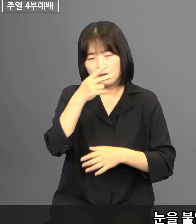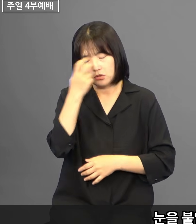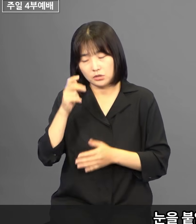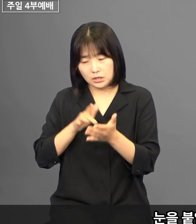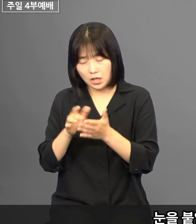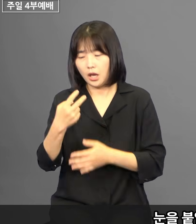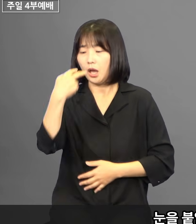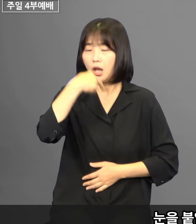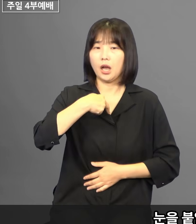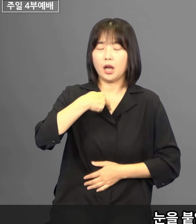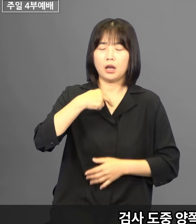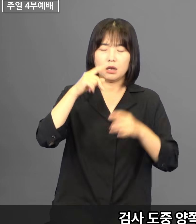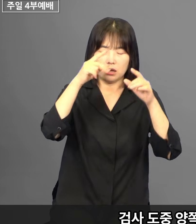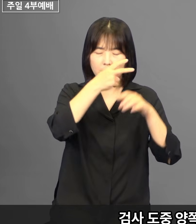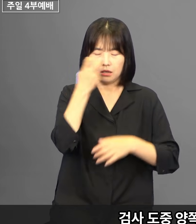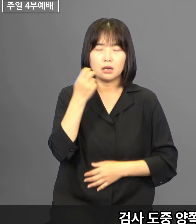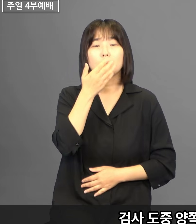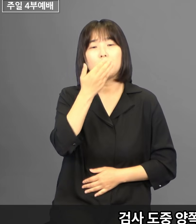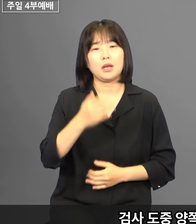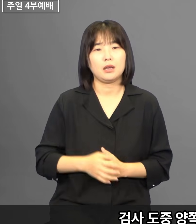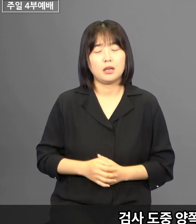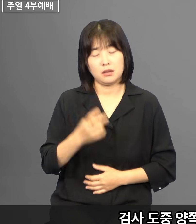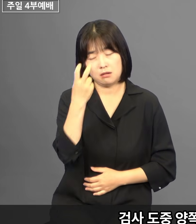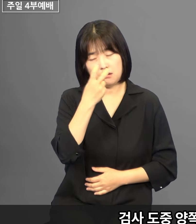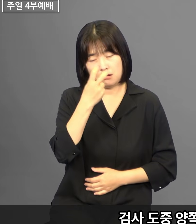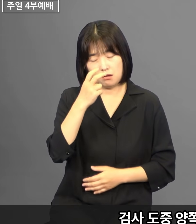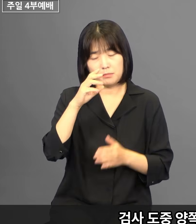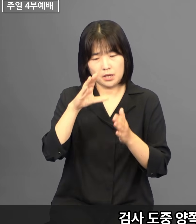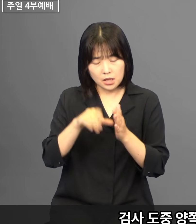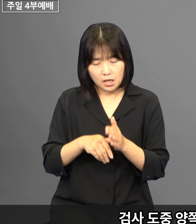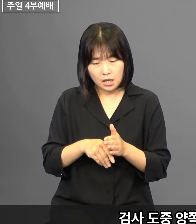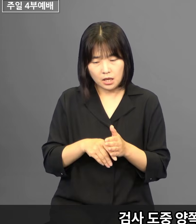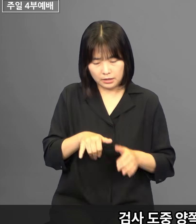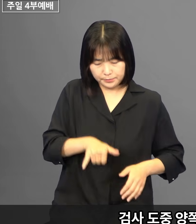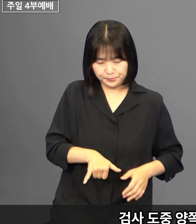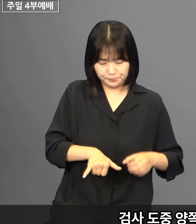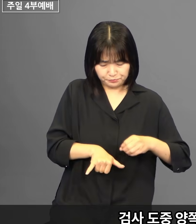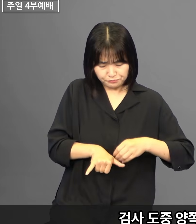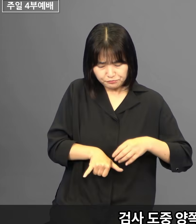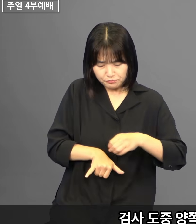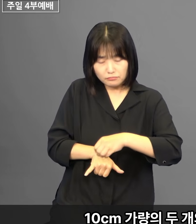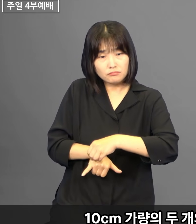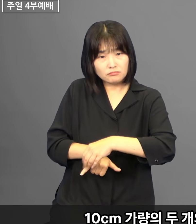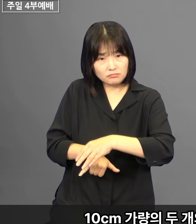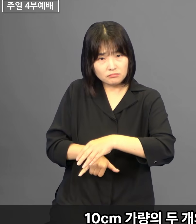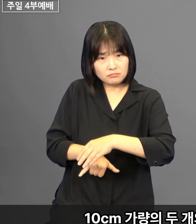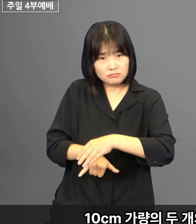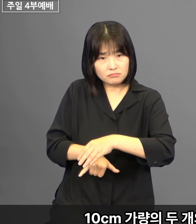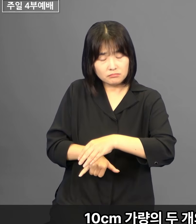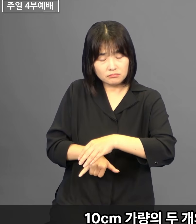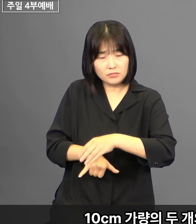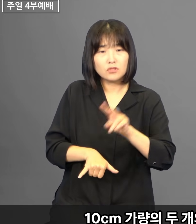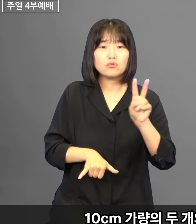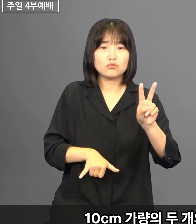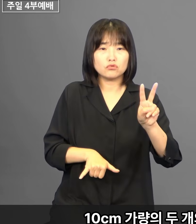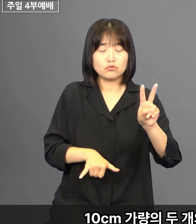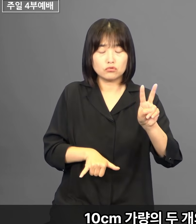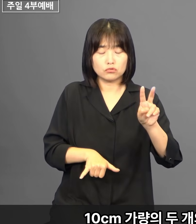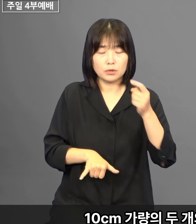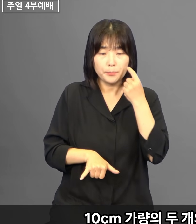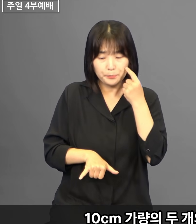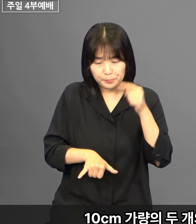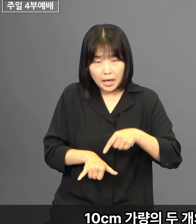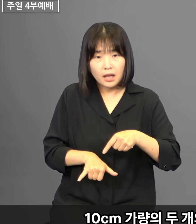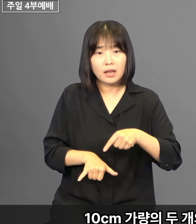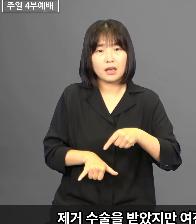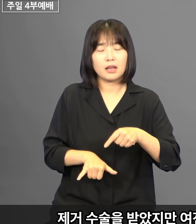수 있었습니다. 검사 도중 양쪽 난소를 둘러싸고 있던 10cm가량의 두 개의 종양의 존재를